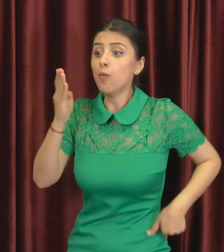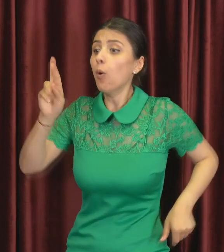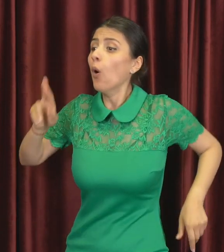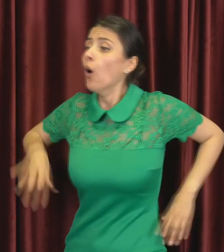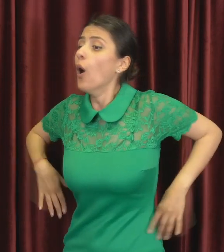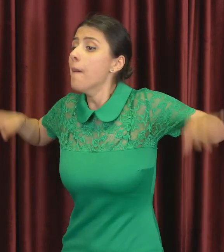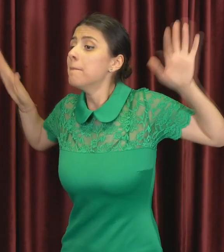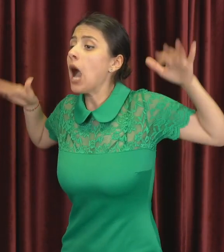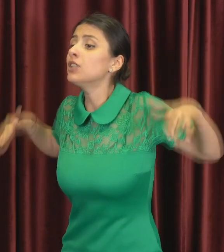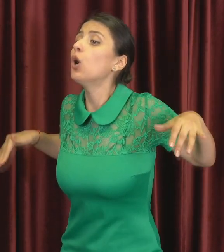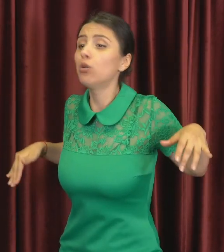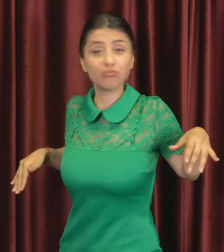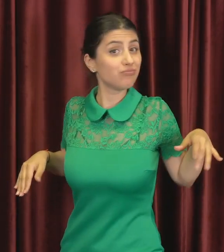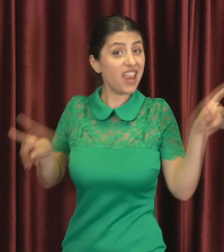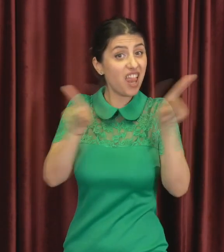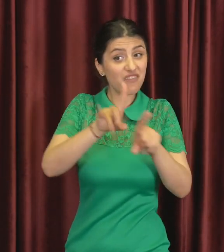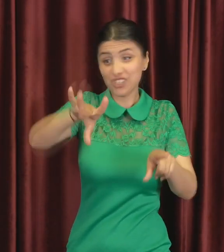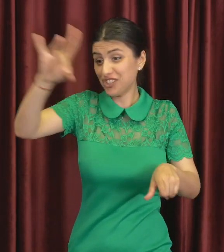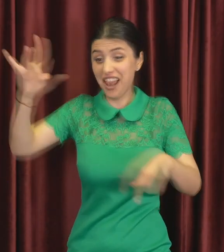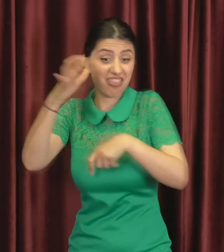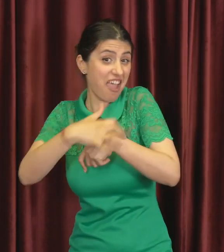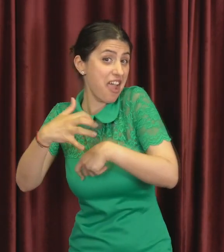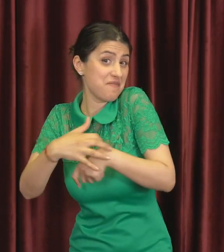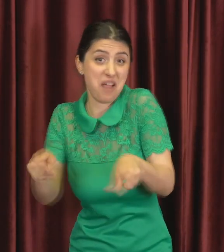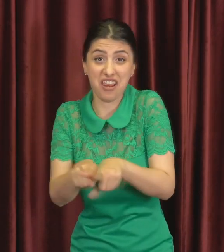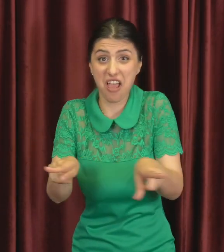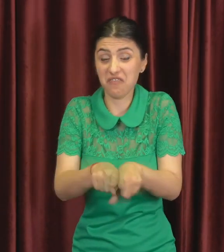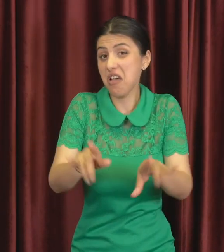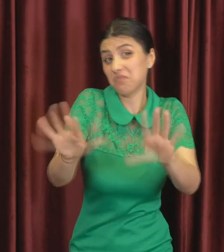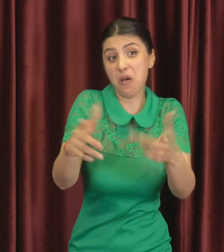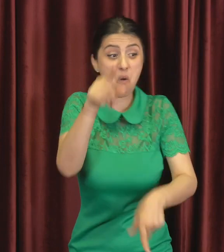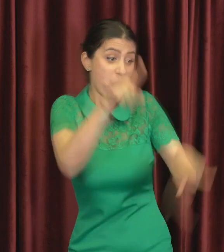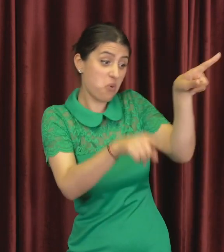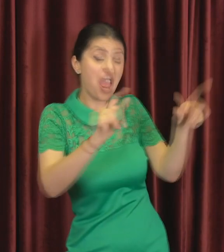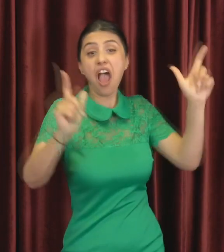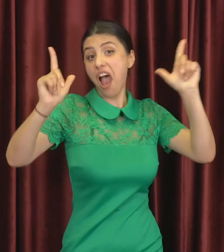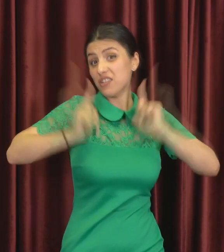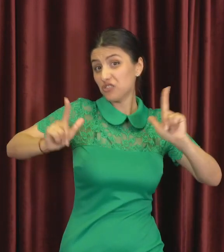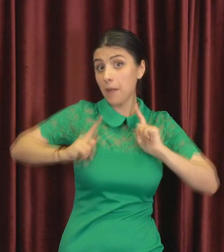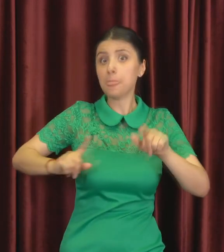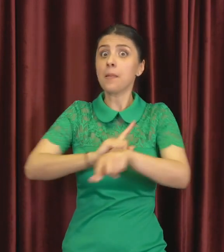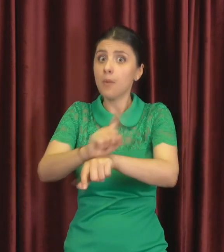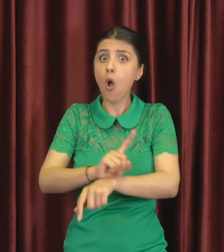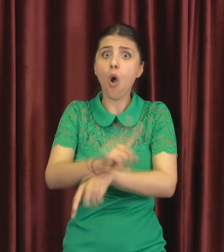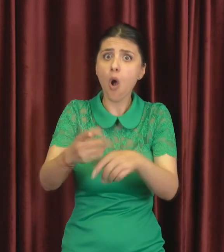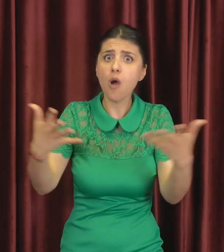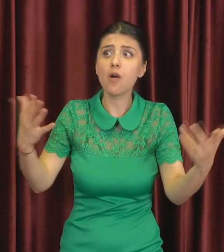Da, la fel și celelalte animale. Ba chiar unii stau de câteva ore la